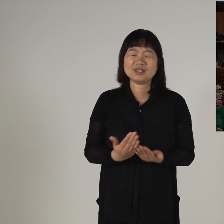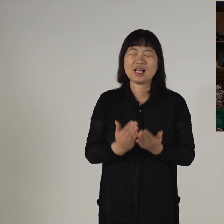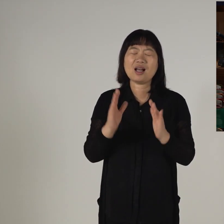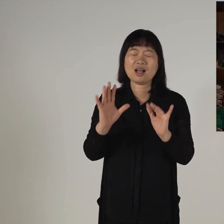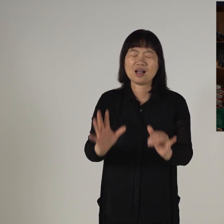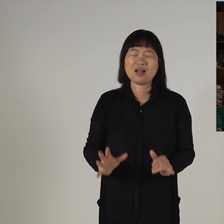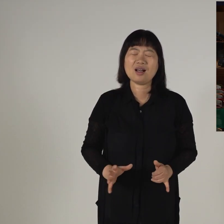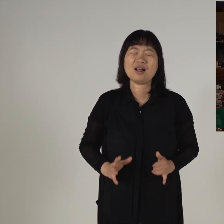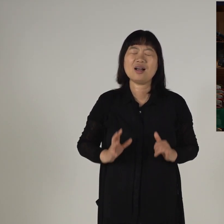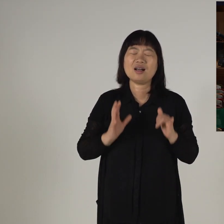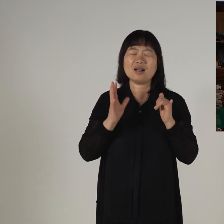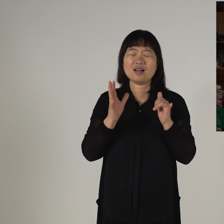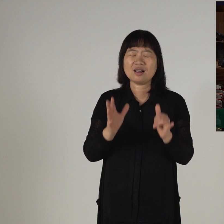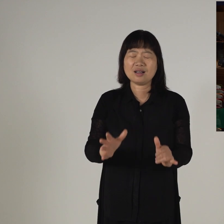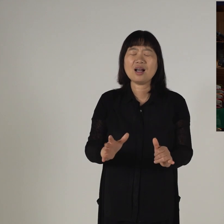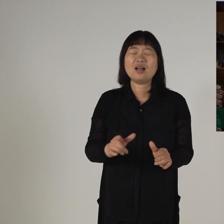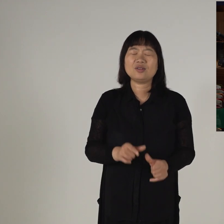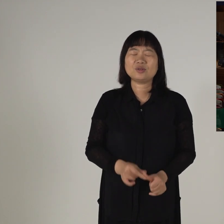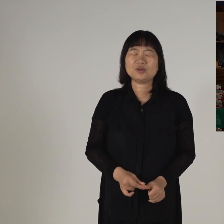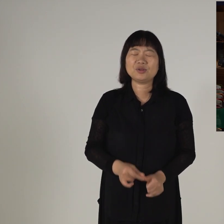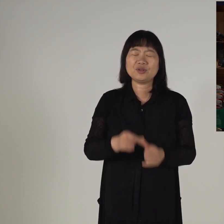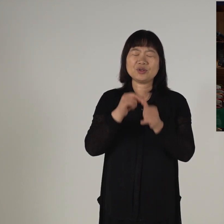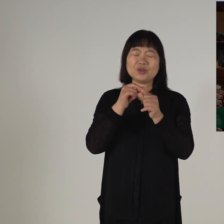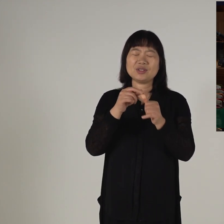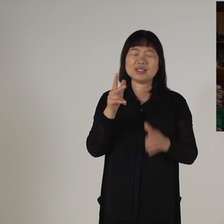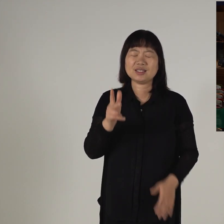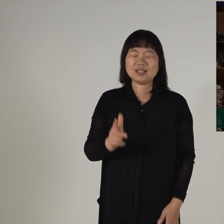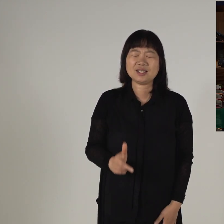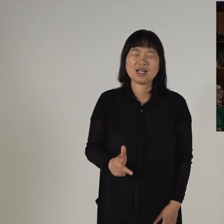온 세상